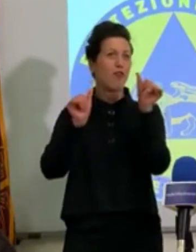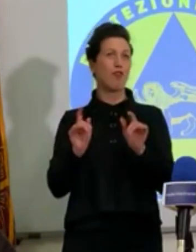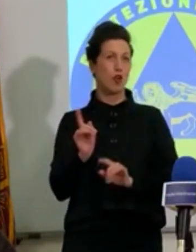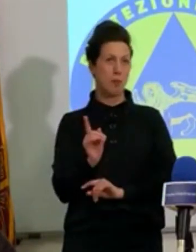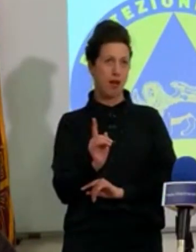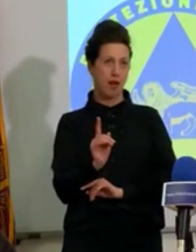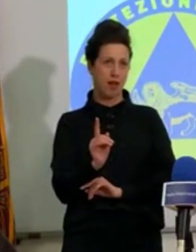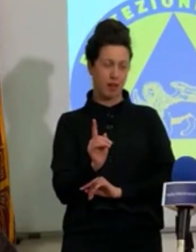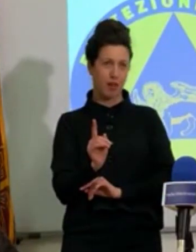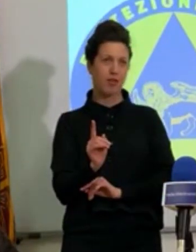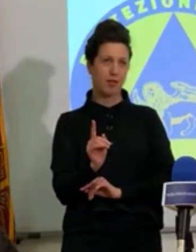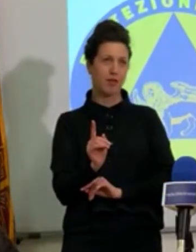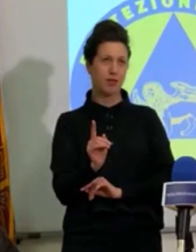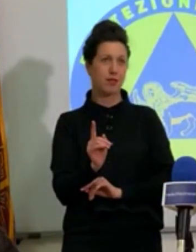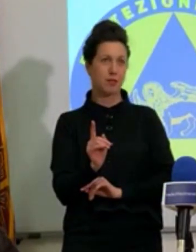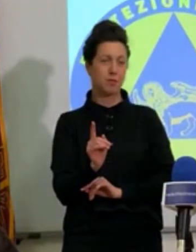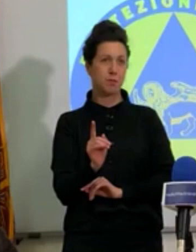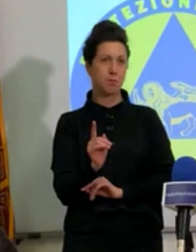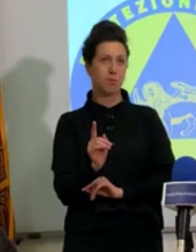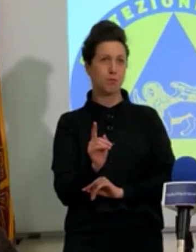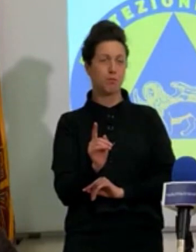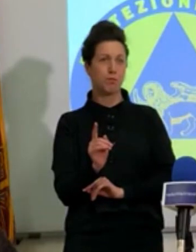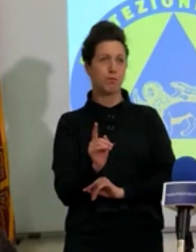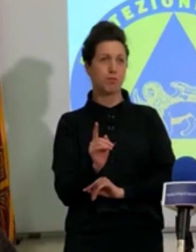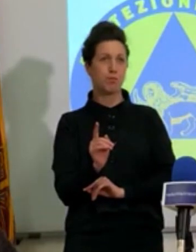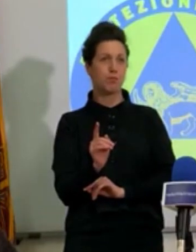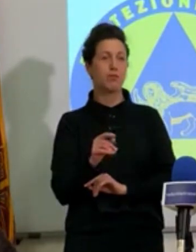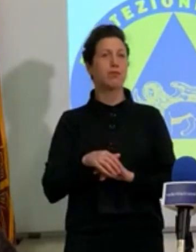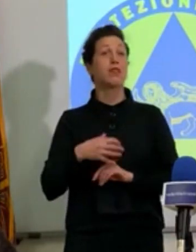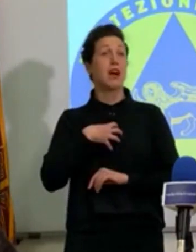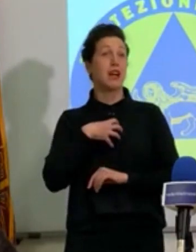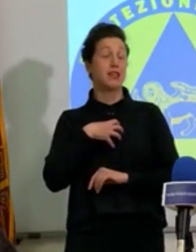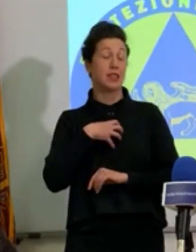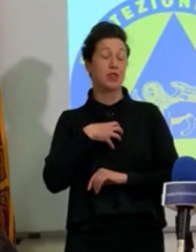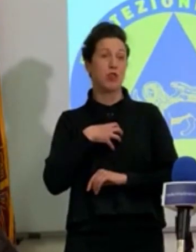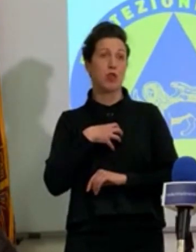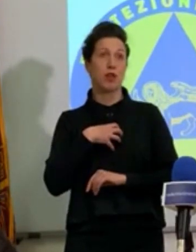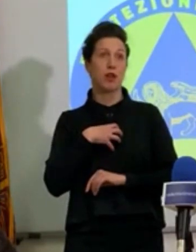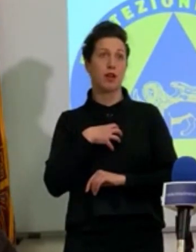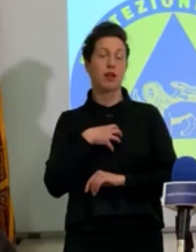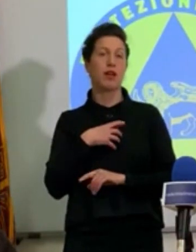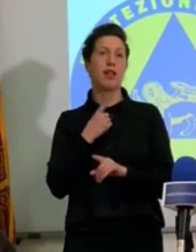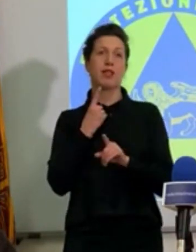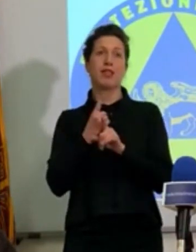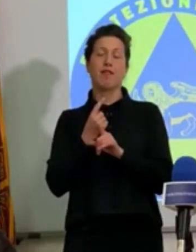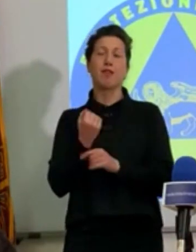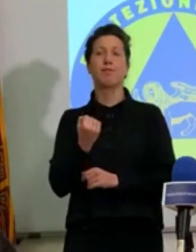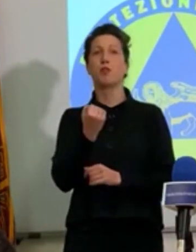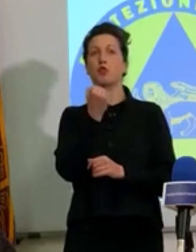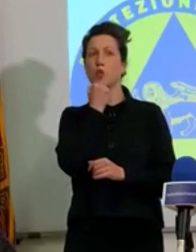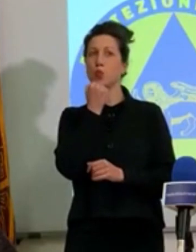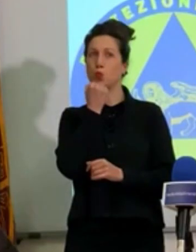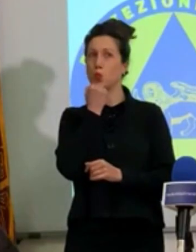all'impostazione. Dico questo, dico che l'assessore si deve scusare. Quantomeno, visto e considerato che